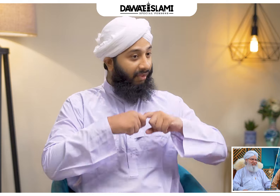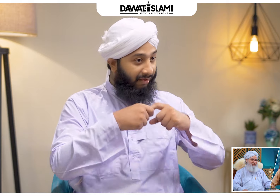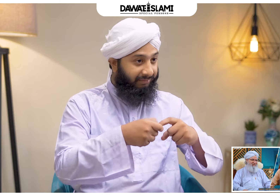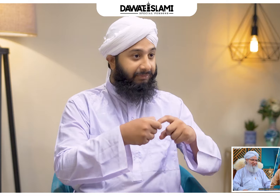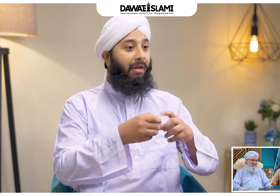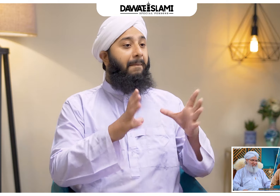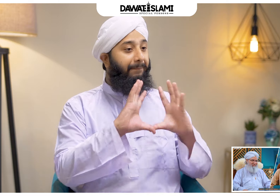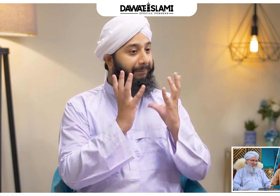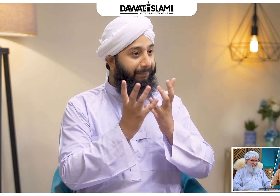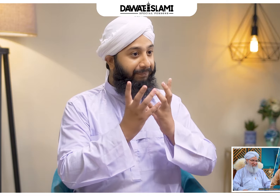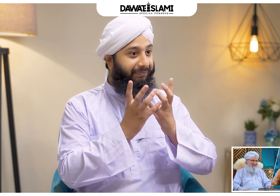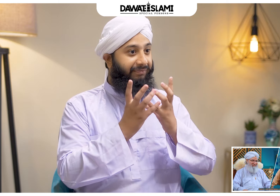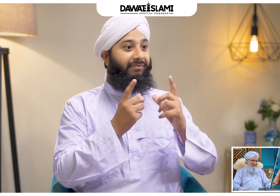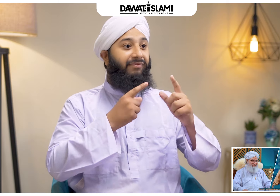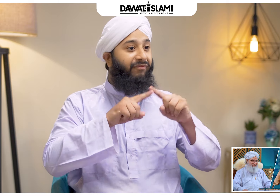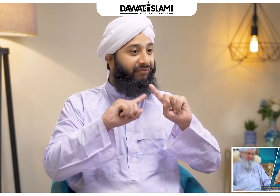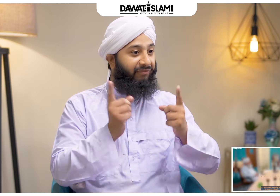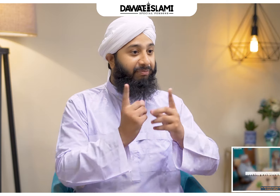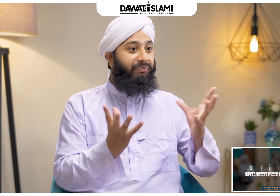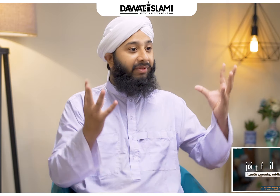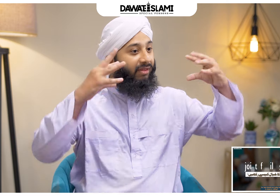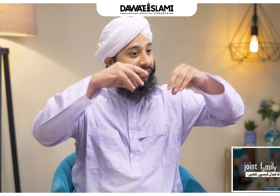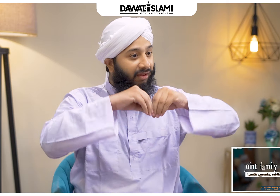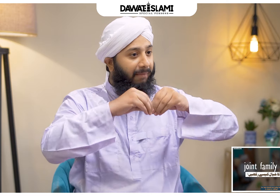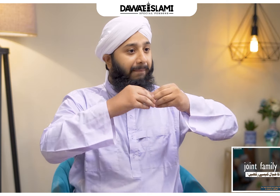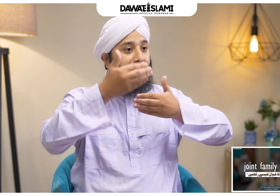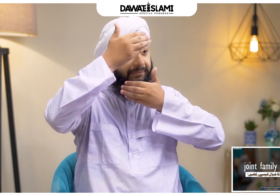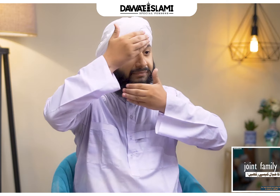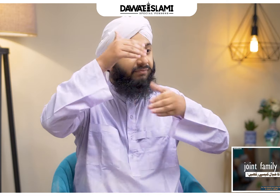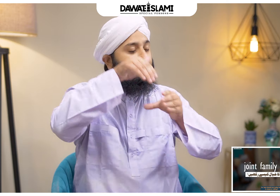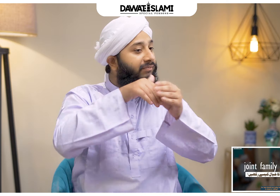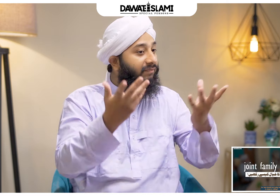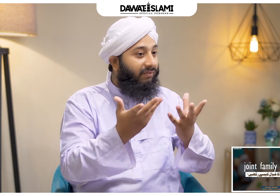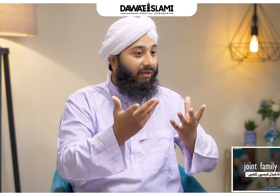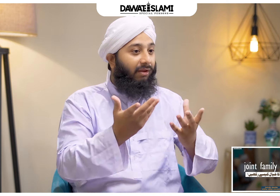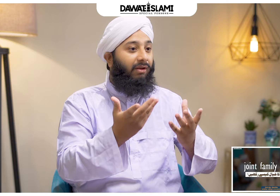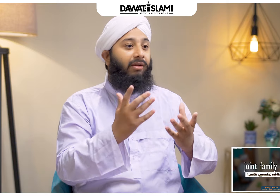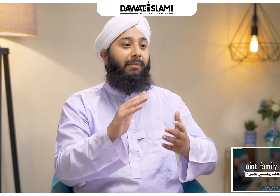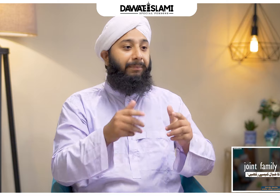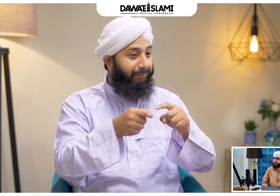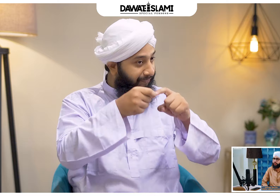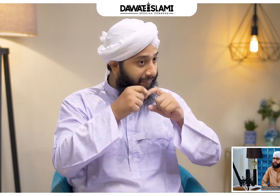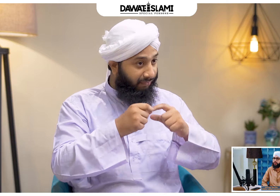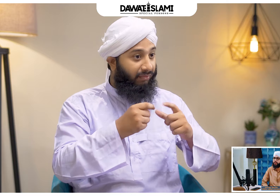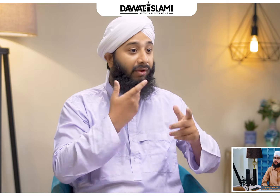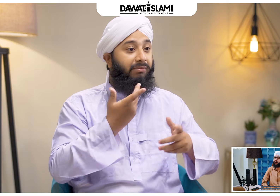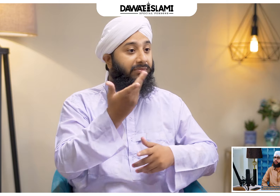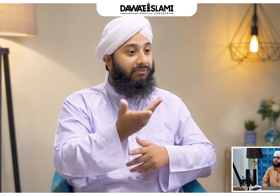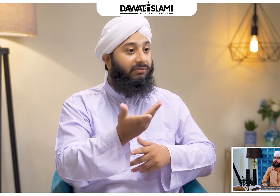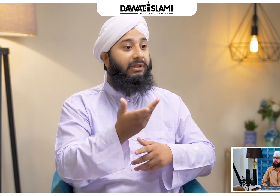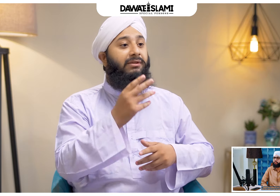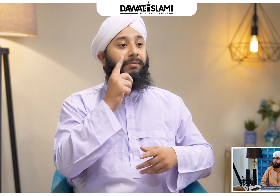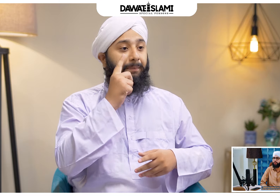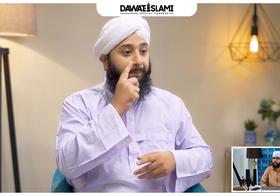ہمارے کلچر میں جوائنٹ فیملی سسٹم بھی ہے، تو اس میں پردے کا خیال کیسے رکھیں؟ اور یہ بھی بتائیے گا کہ چچی